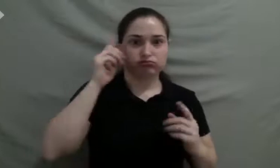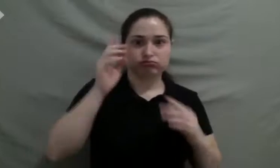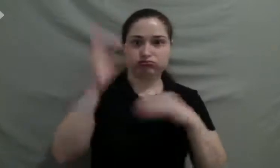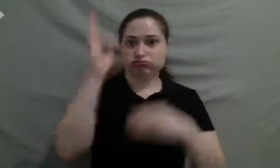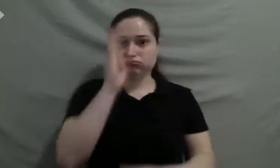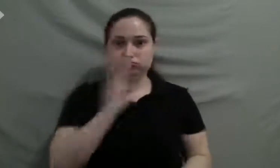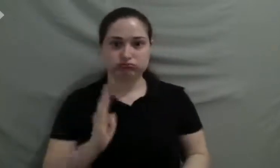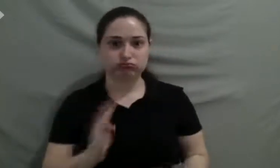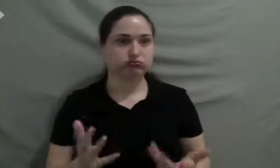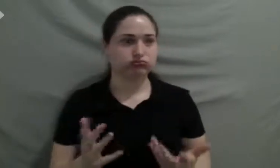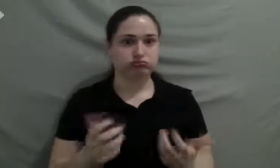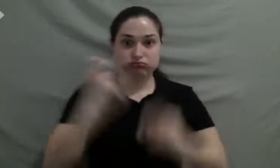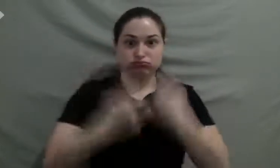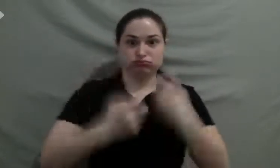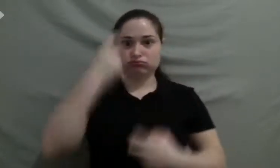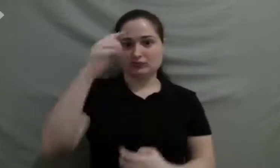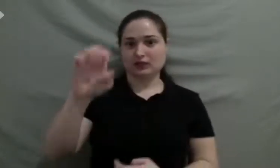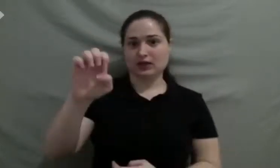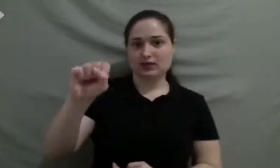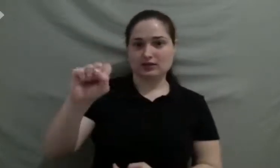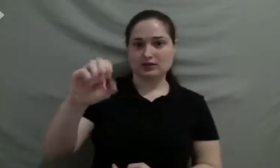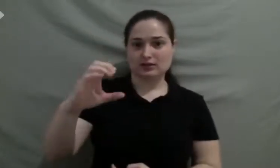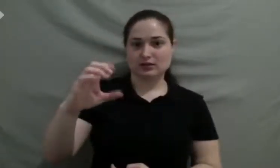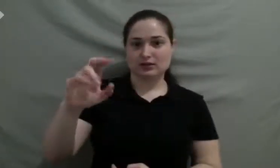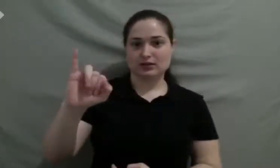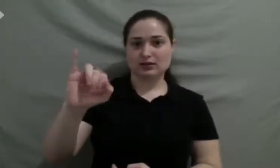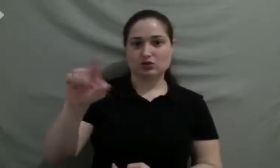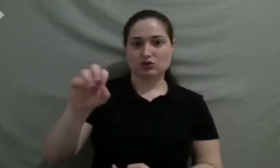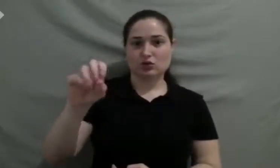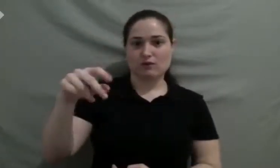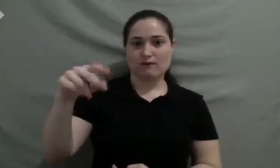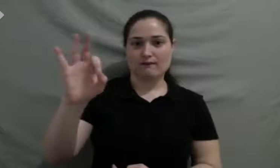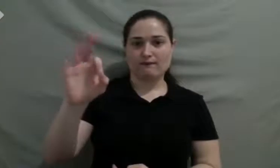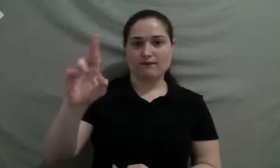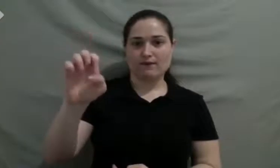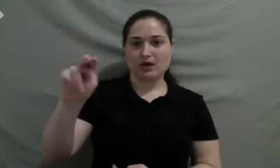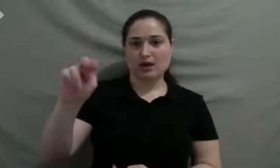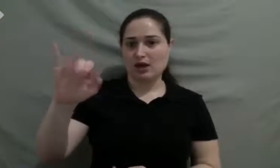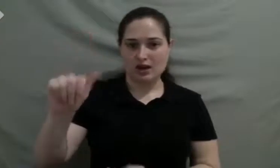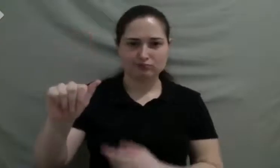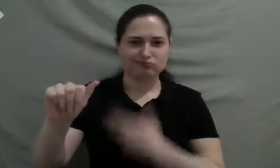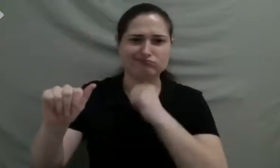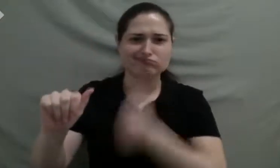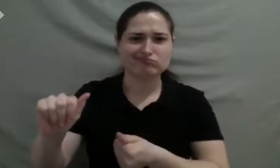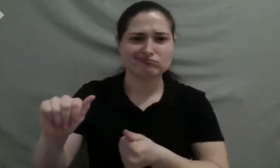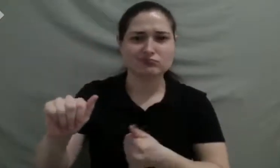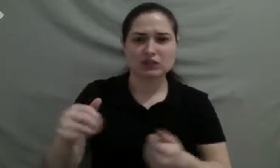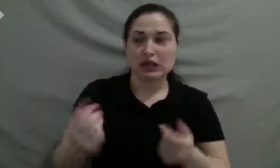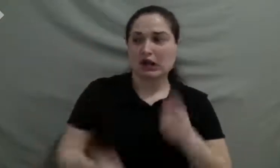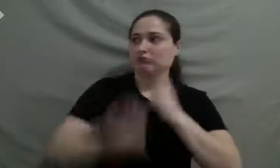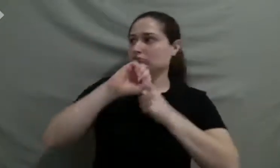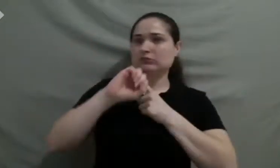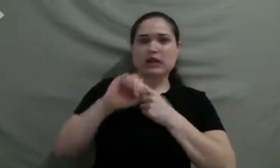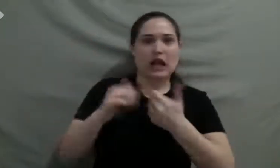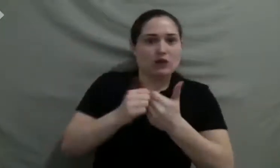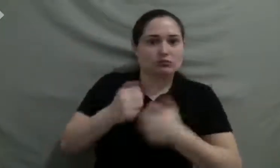está esquizofrénico, quizás está teniendo una reacción a una frustración, a que no se puede expresar y lo expresa de alguna manera y